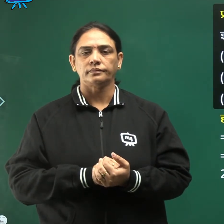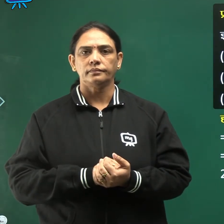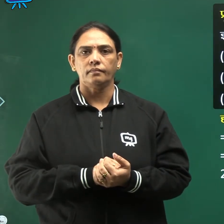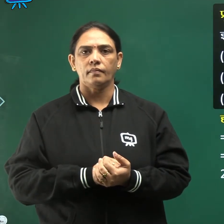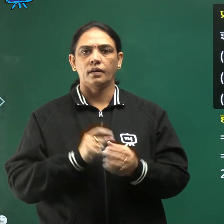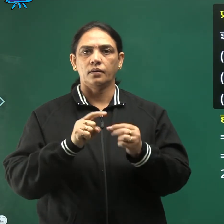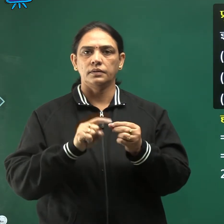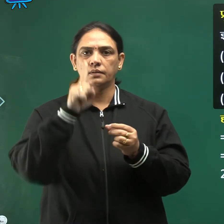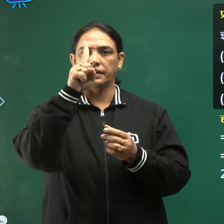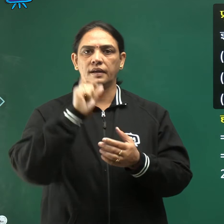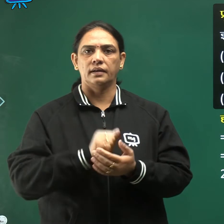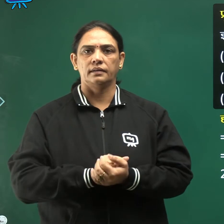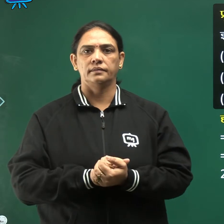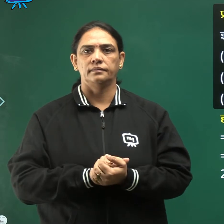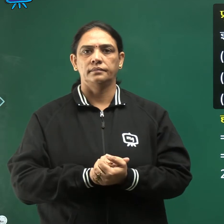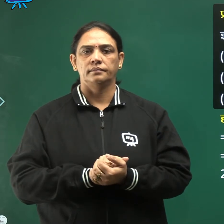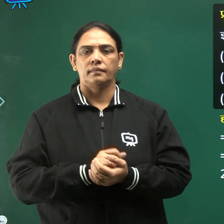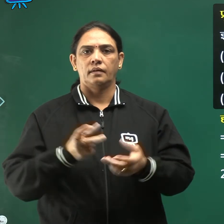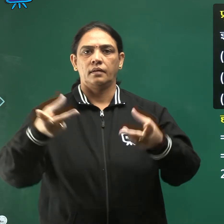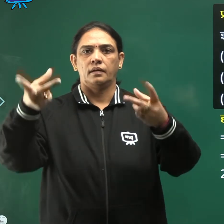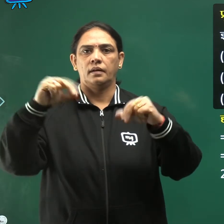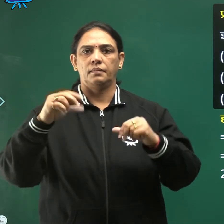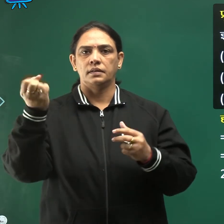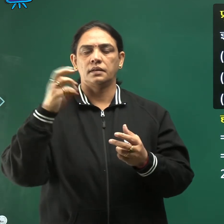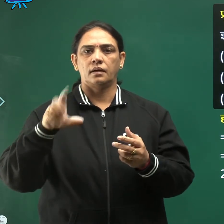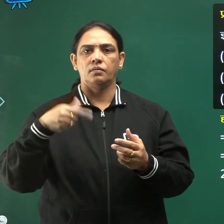प्रश्न नंबर 1, निम्न संख्याओं के